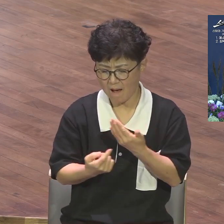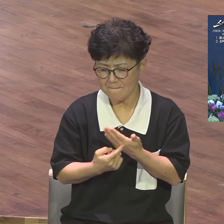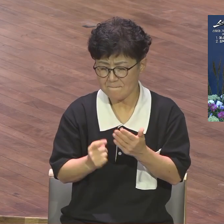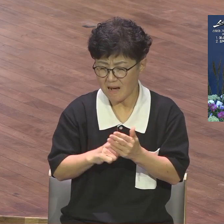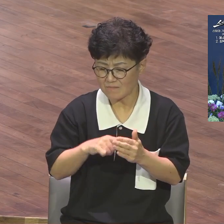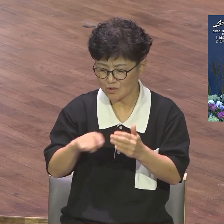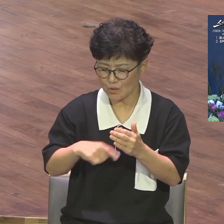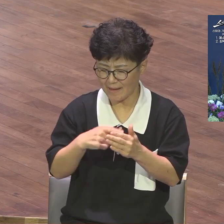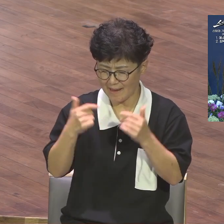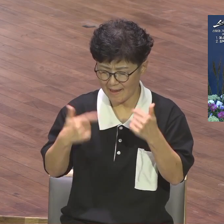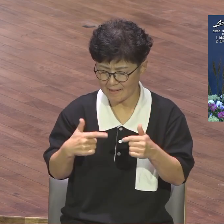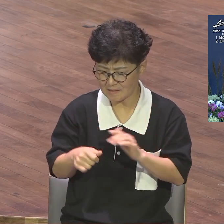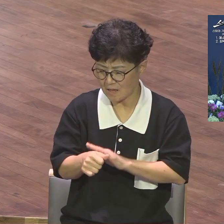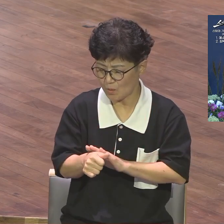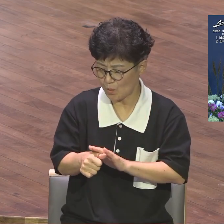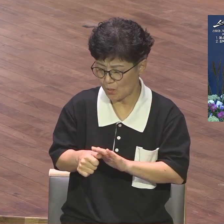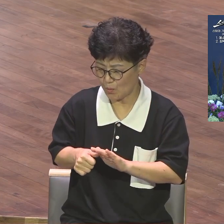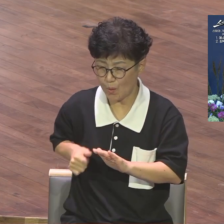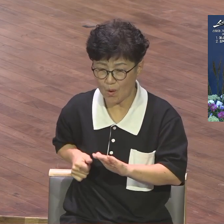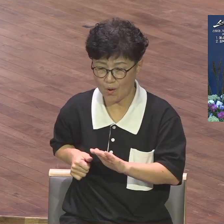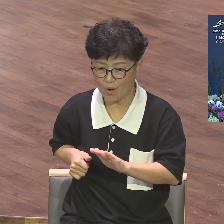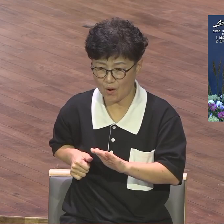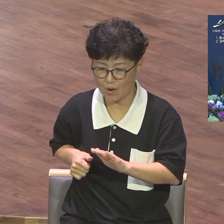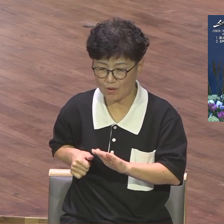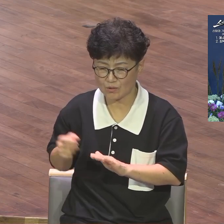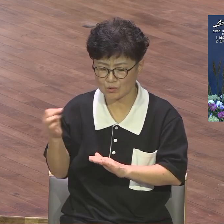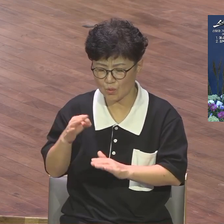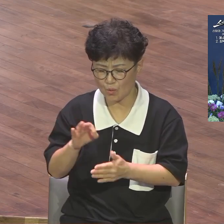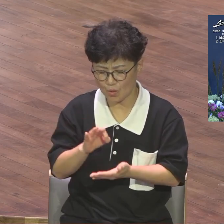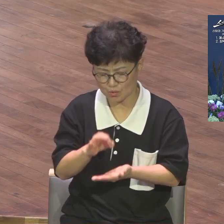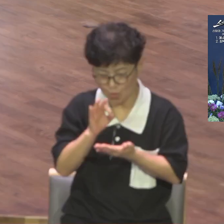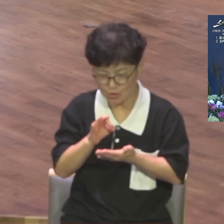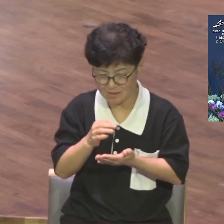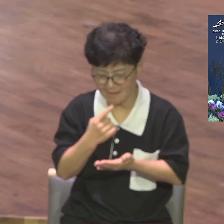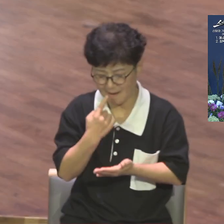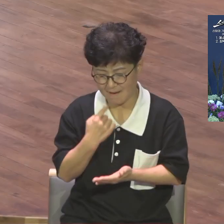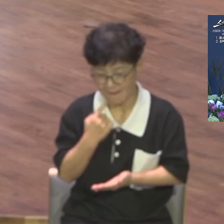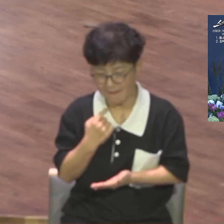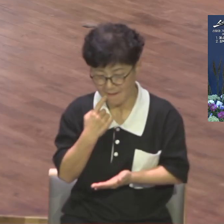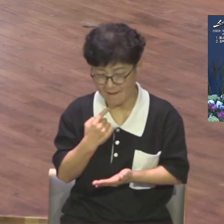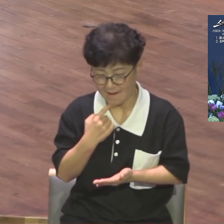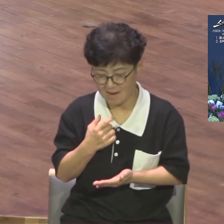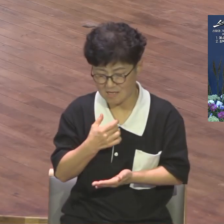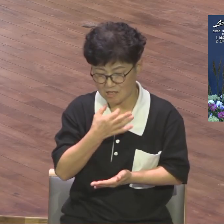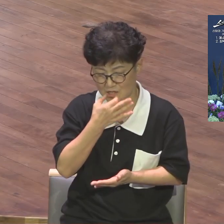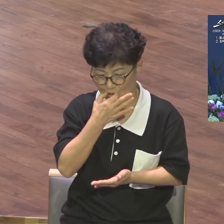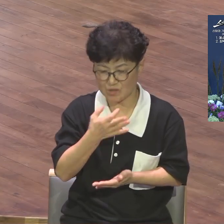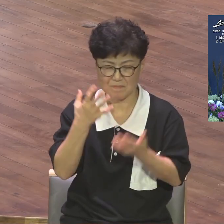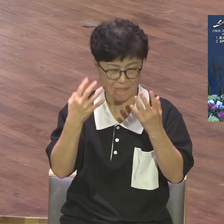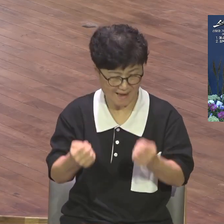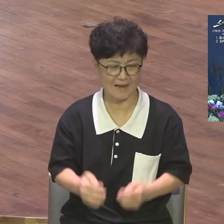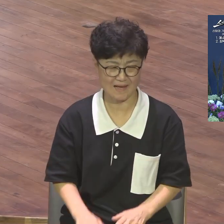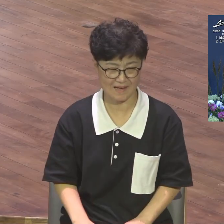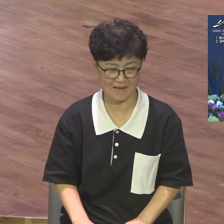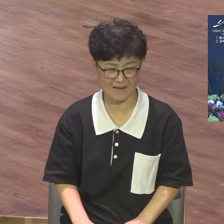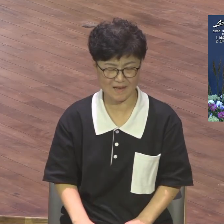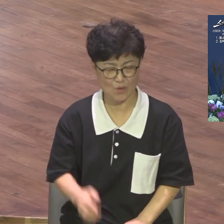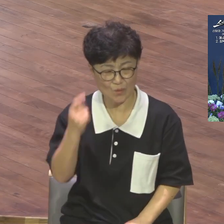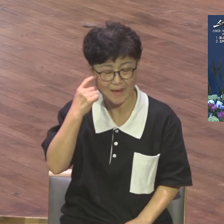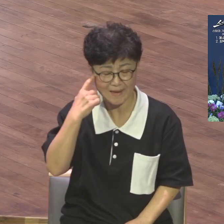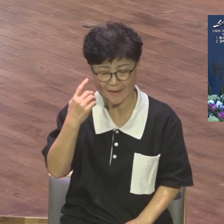열등감 그리고 소유욕, 이 두 가지 고질적인 문제가 완전히 해결이 되어집니다. 무시당하지